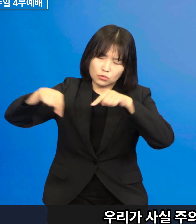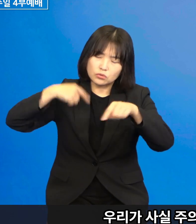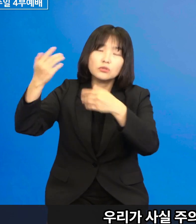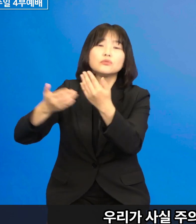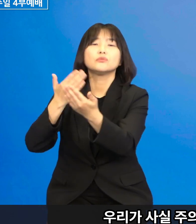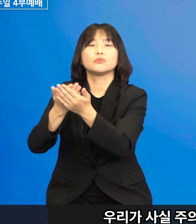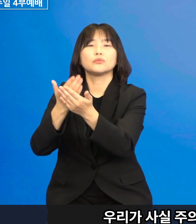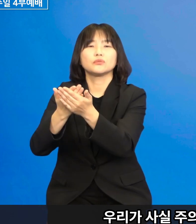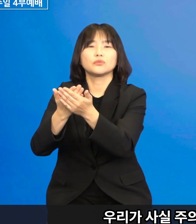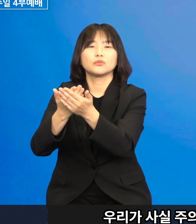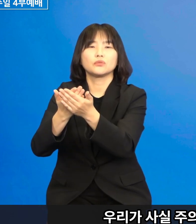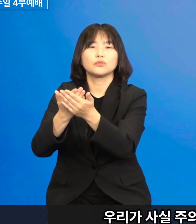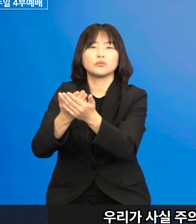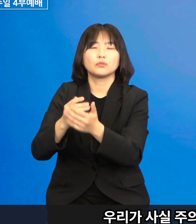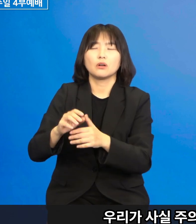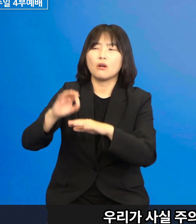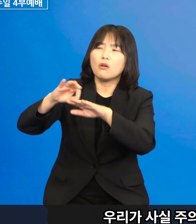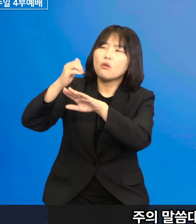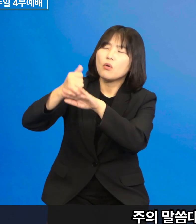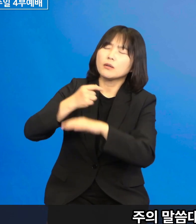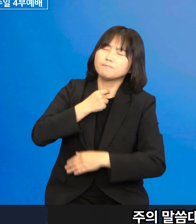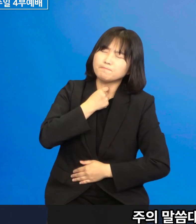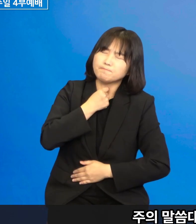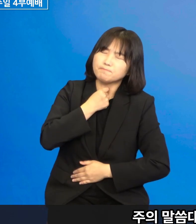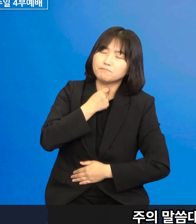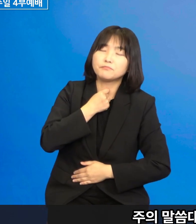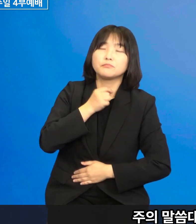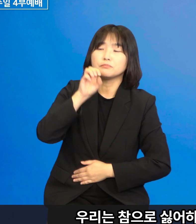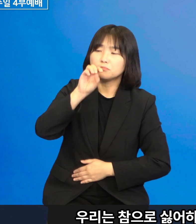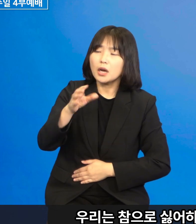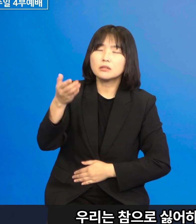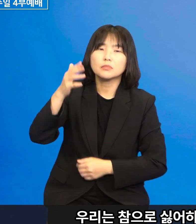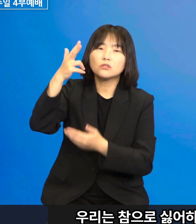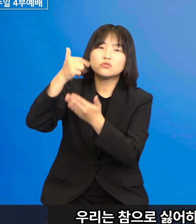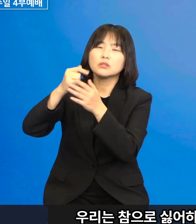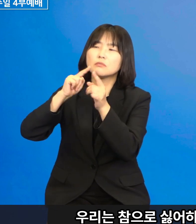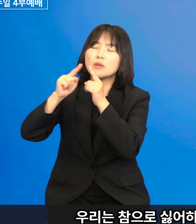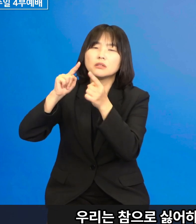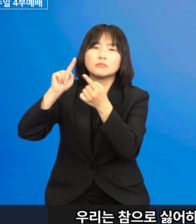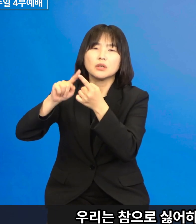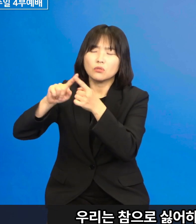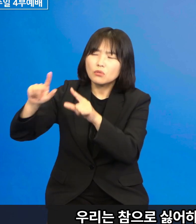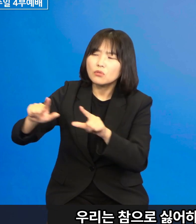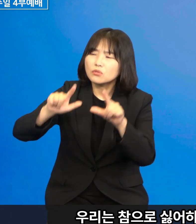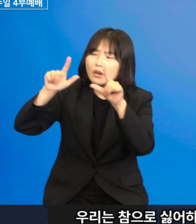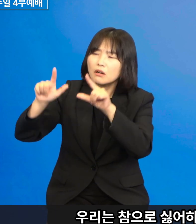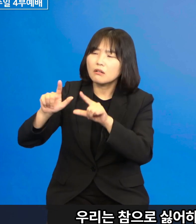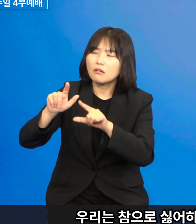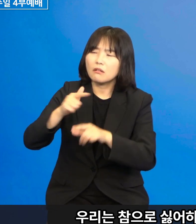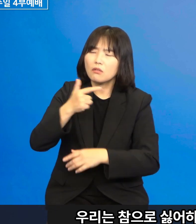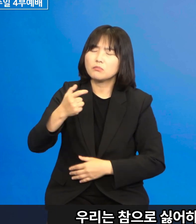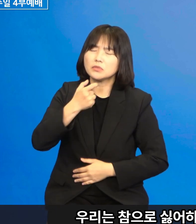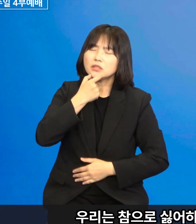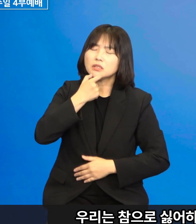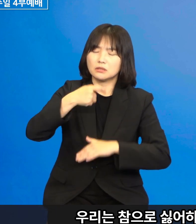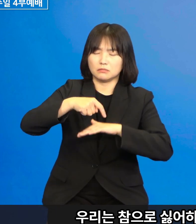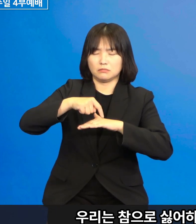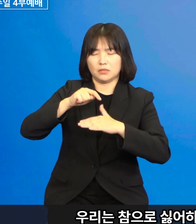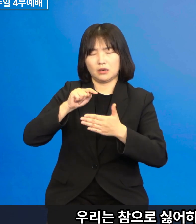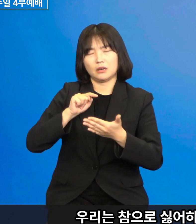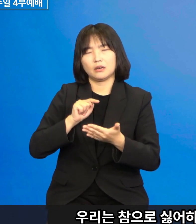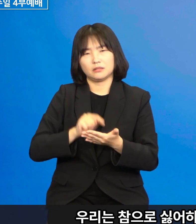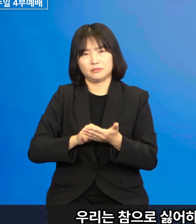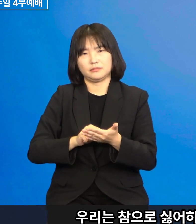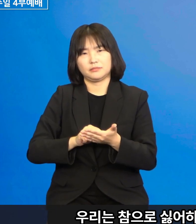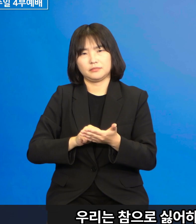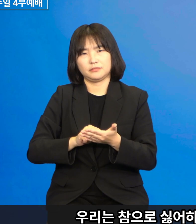우리가 사실 주의 왕을 원한다고는 하지만 주의 말씀대로 살아가는 것을 우리는 참으로 싫어하는 마음이 고든